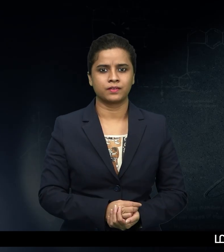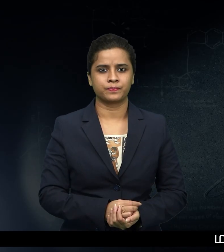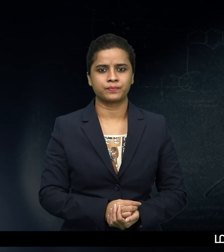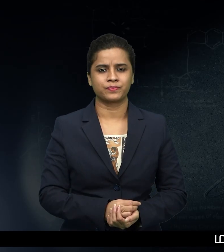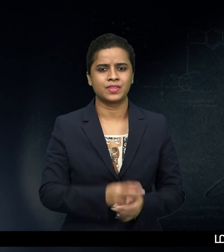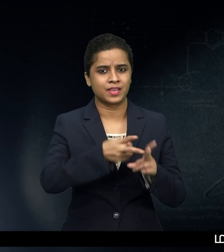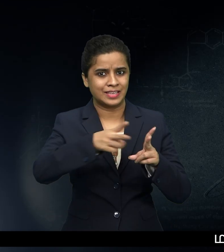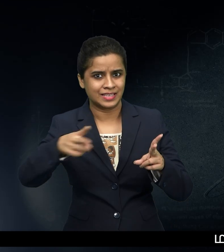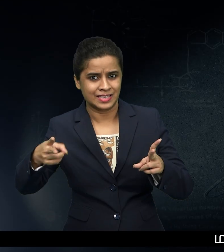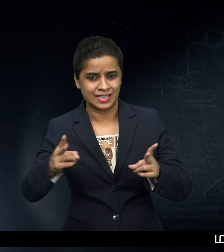மாறி மின்தடை,